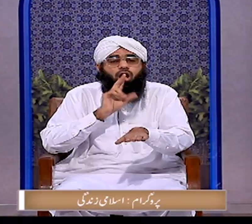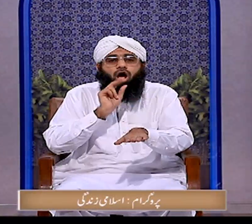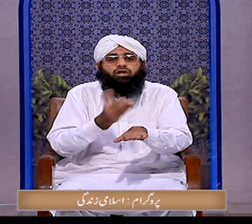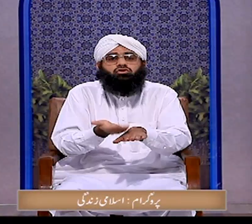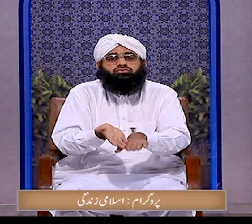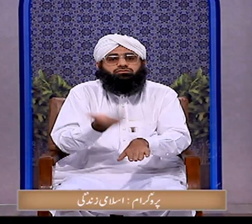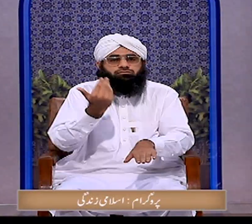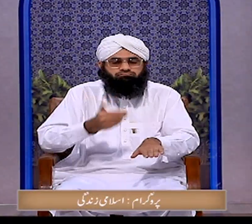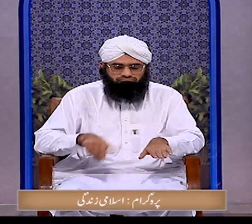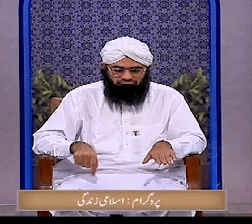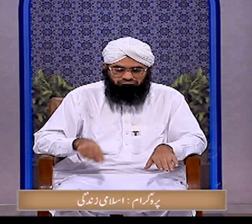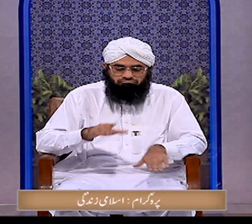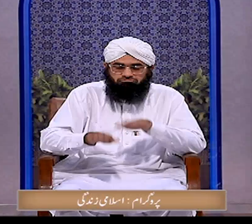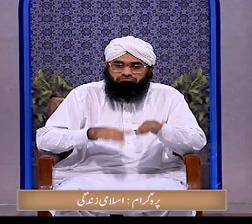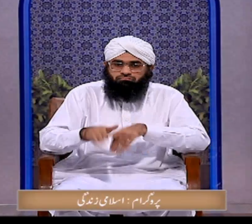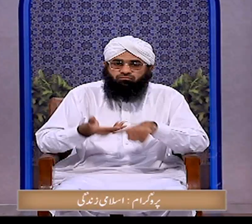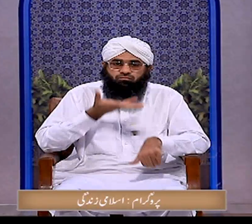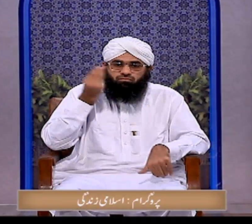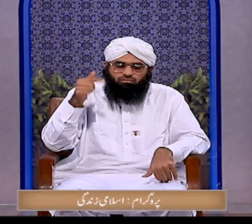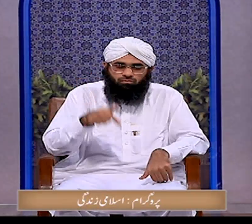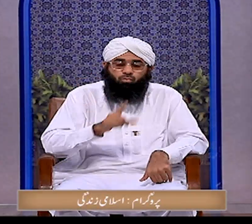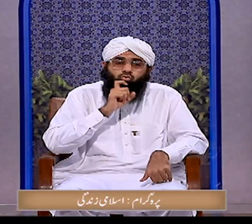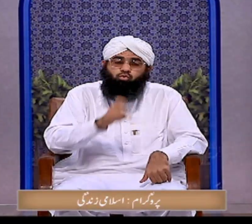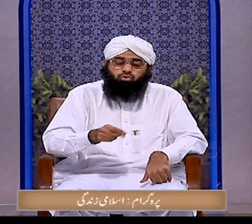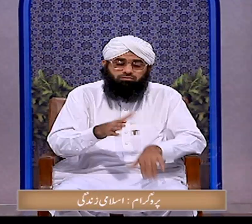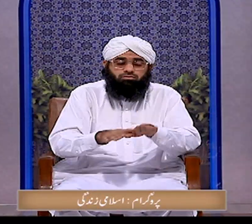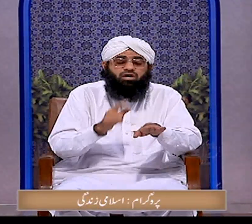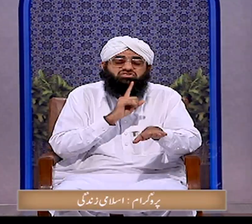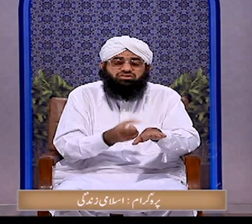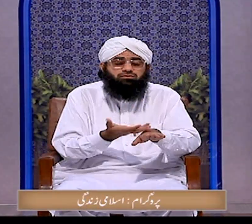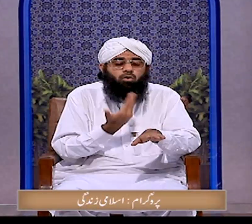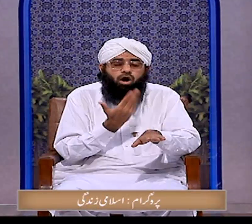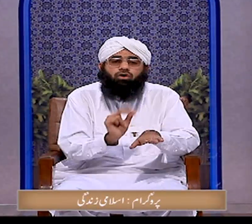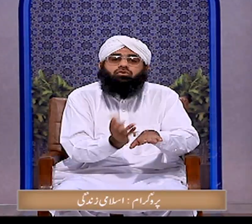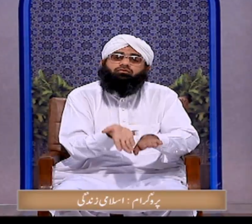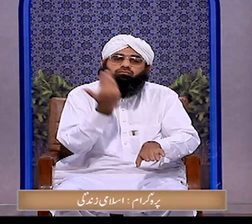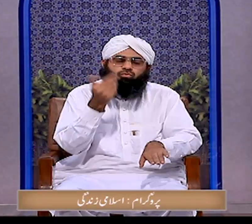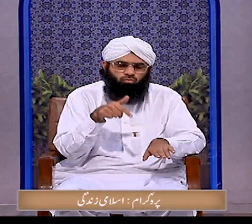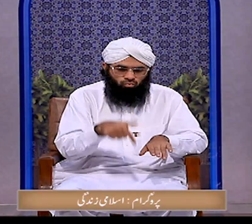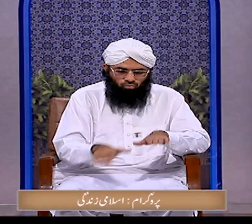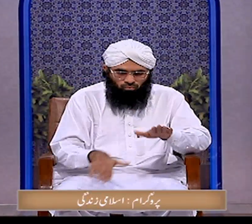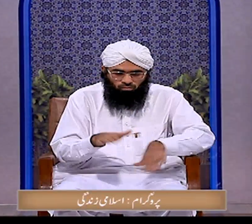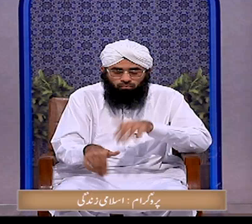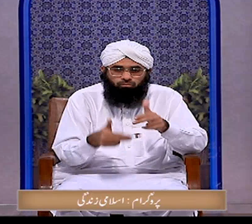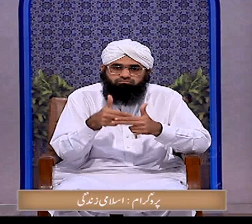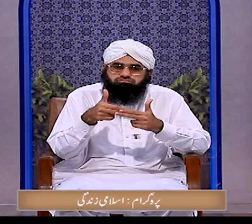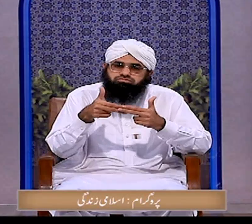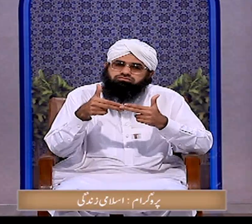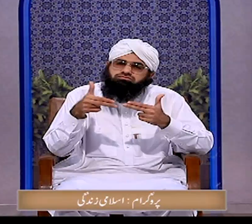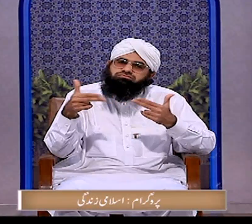فرمائے گا تم کیا کہتے ہو؟ میرے بندے نے جو کچھ کیا اس کی سچ سچ گواہی دو۔ اب اس کے پاؤں بھی اس